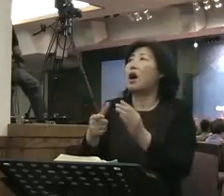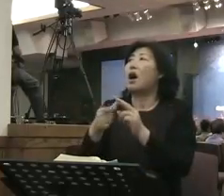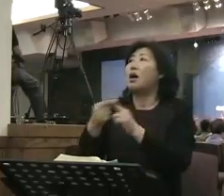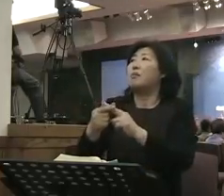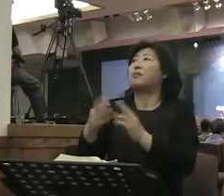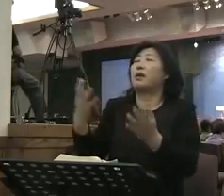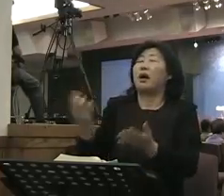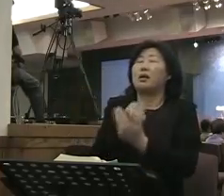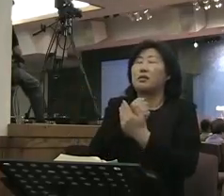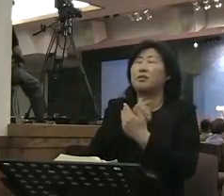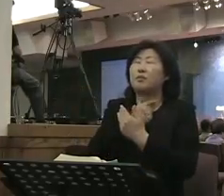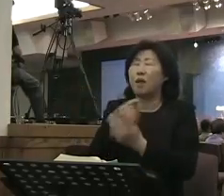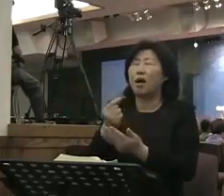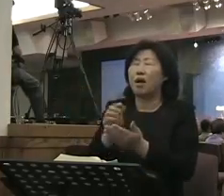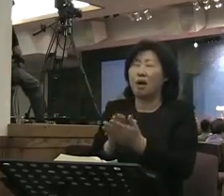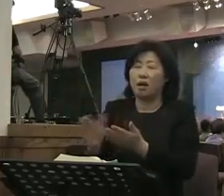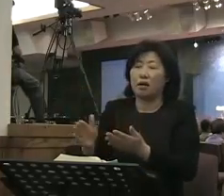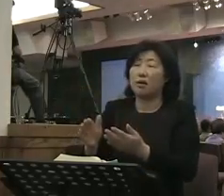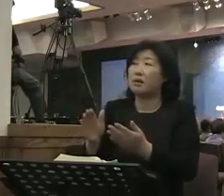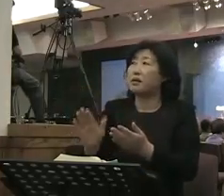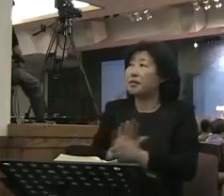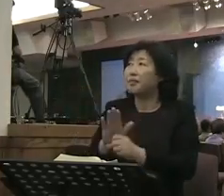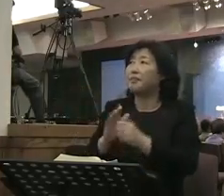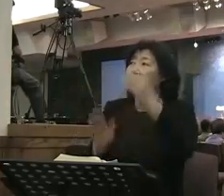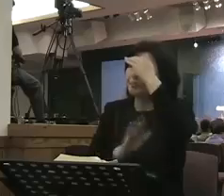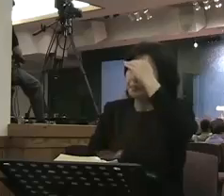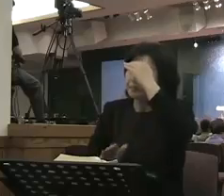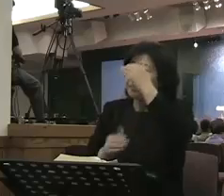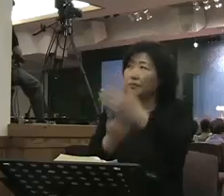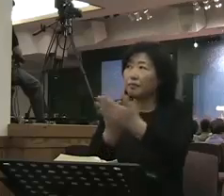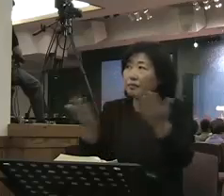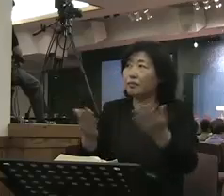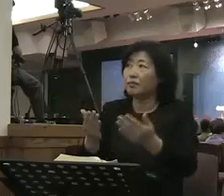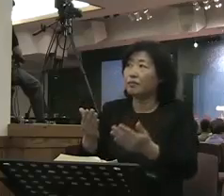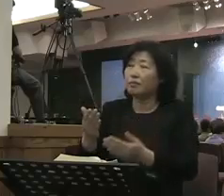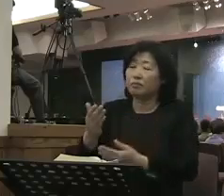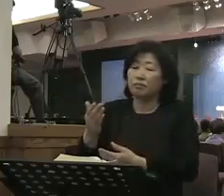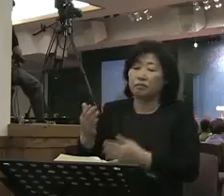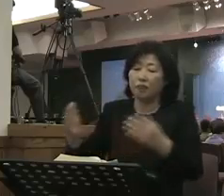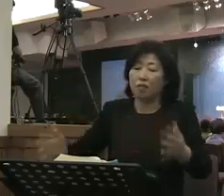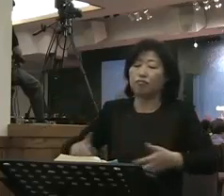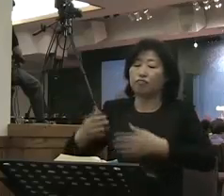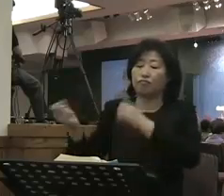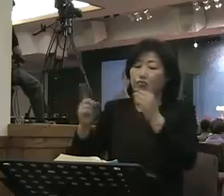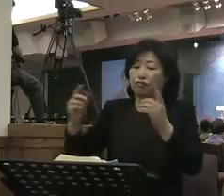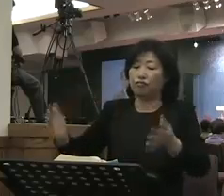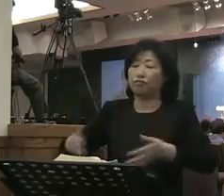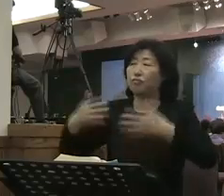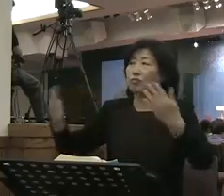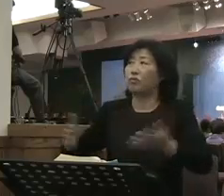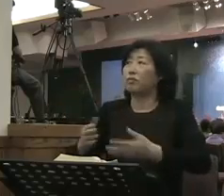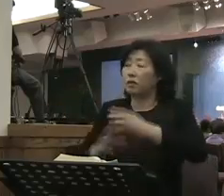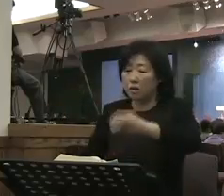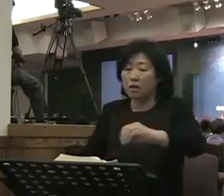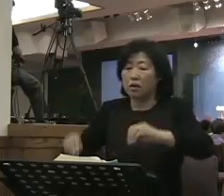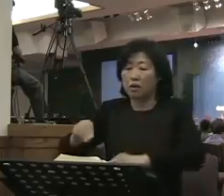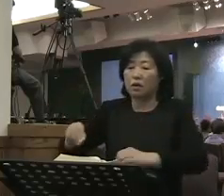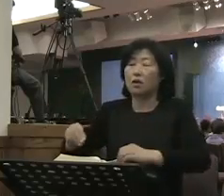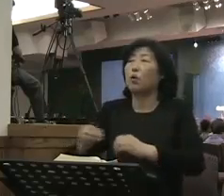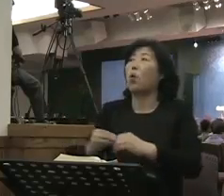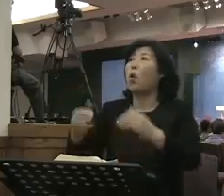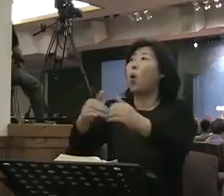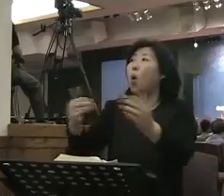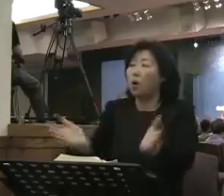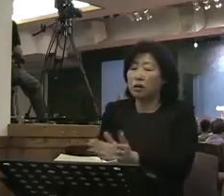원합니다. 사랑하는 성도 여러분, 우리에게 주시는 하나님의 바람을, 부흥의 바람을 사모하는 마음으로 역전하는